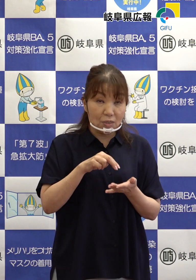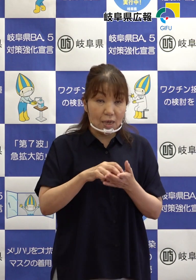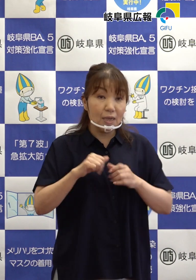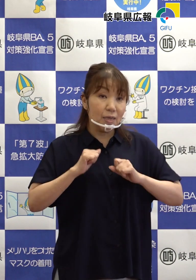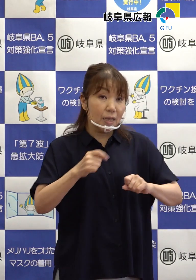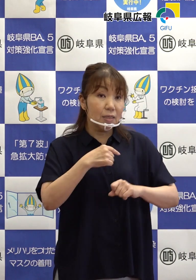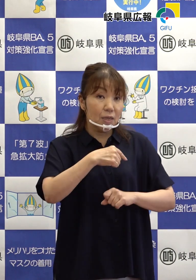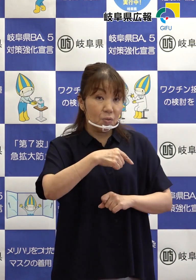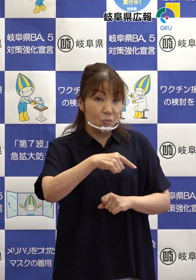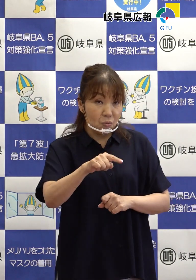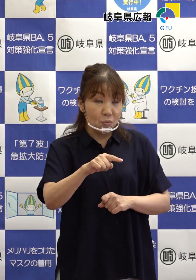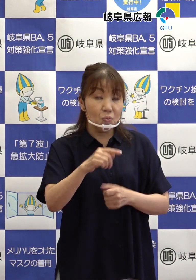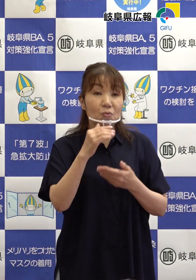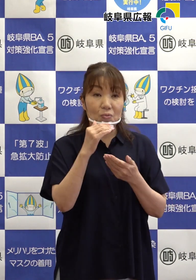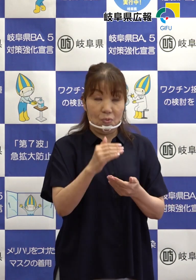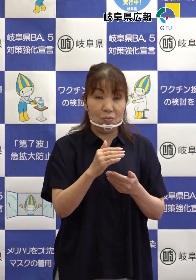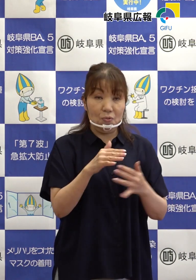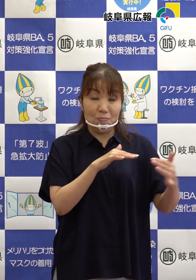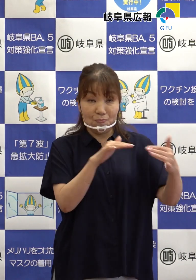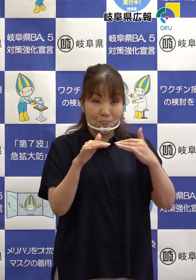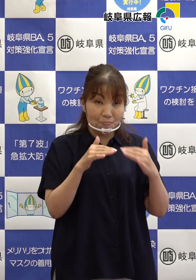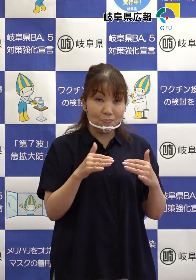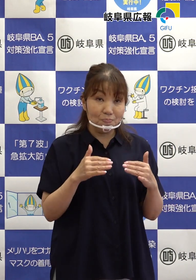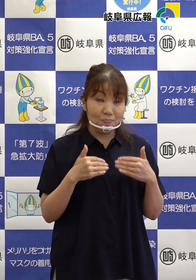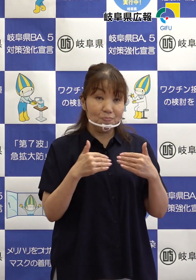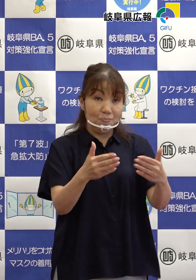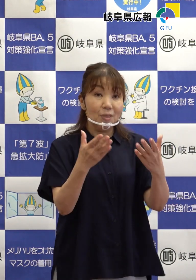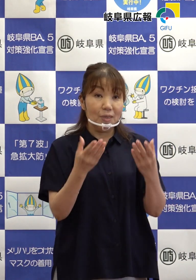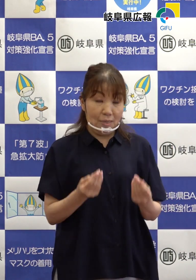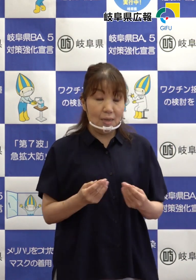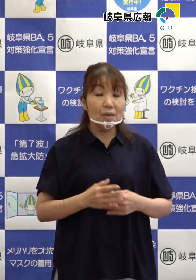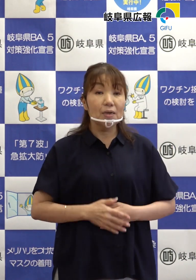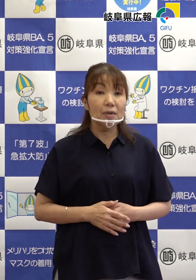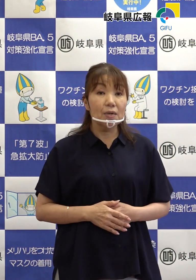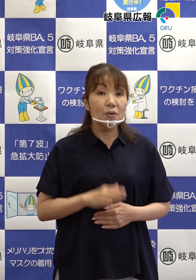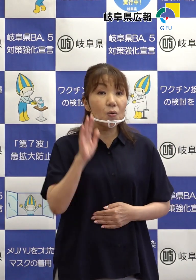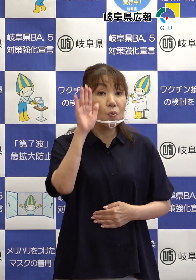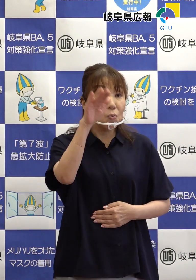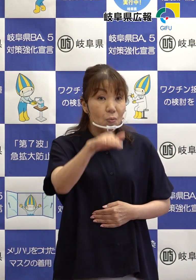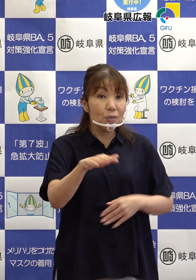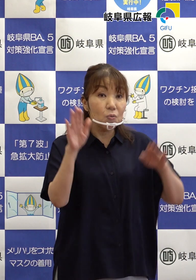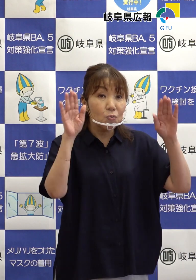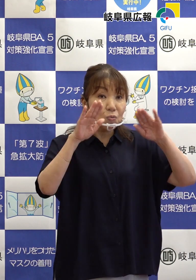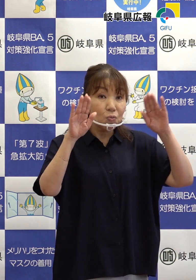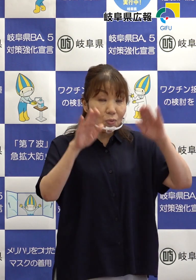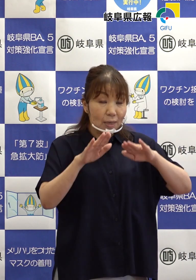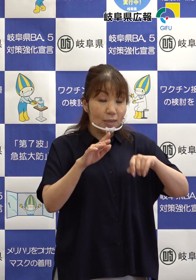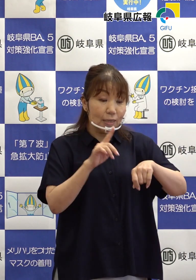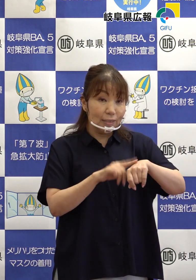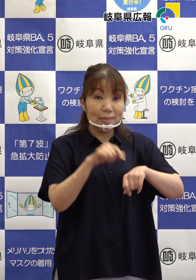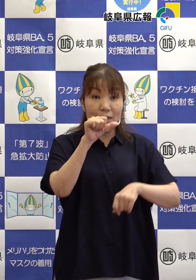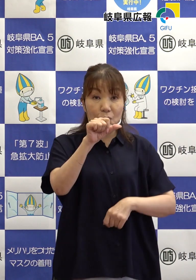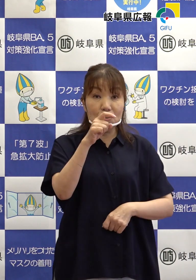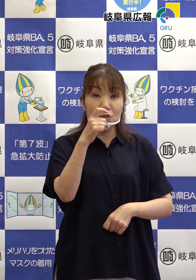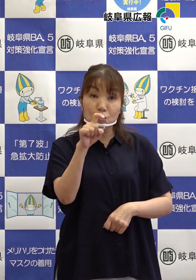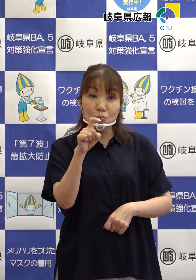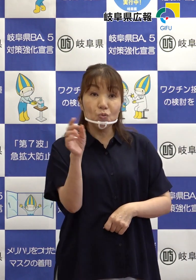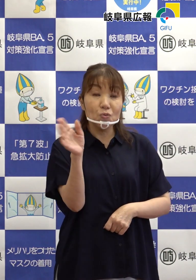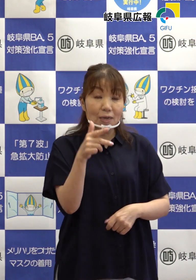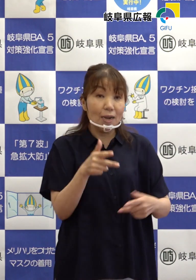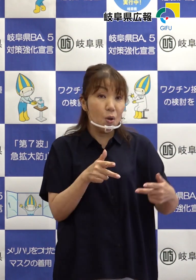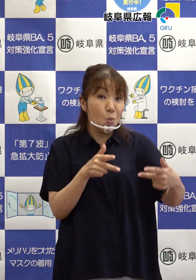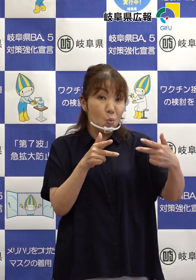でまあ議論を進めてまいりました今日はのこの後夕方5時10分からですねオンラインですけど